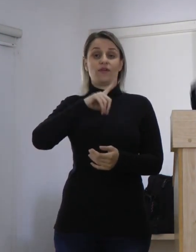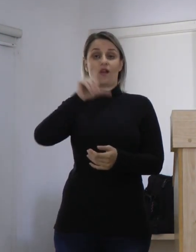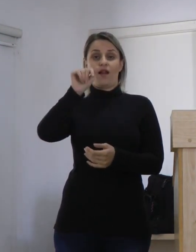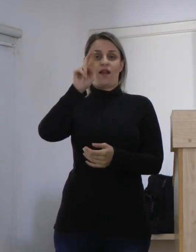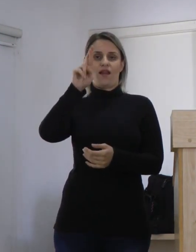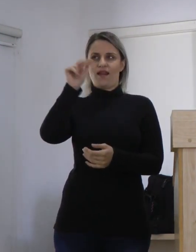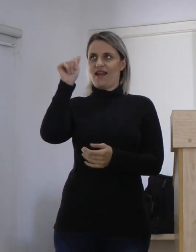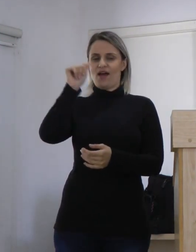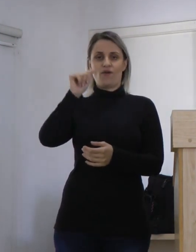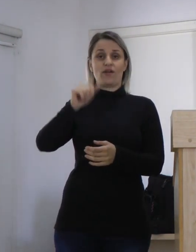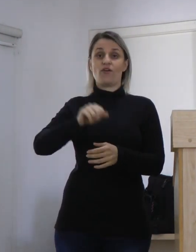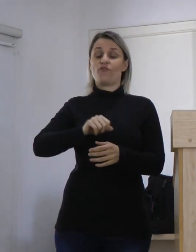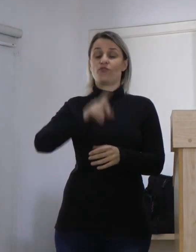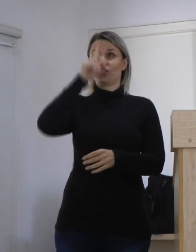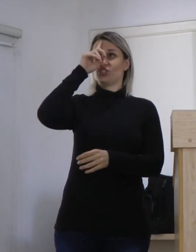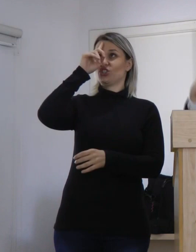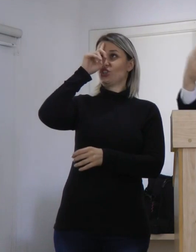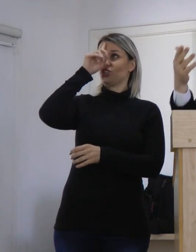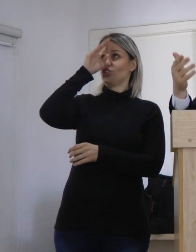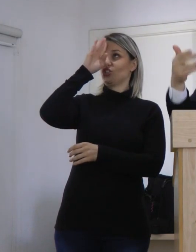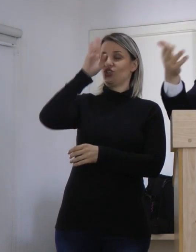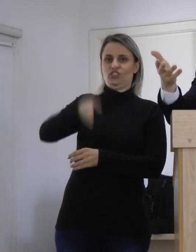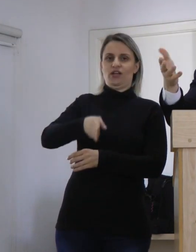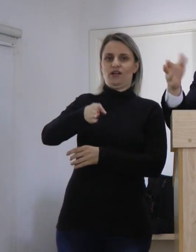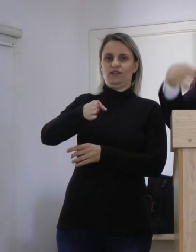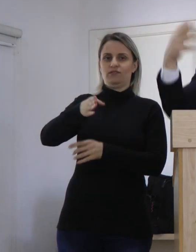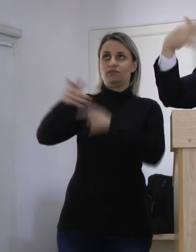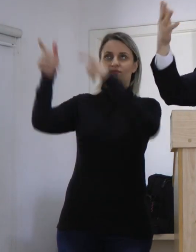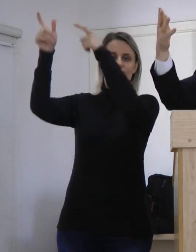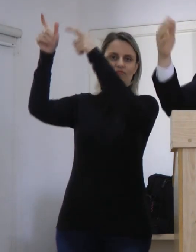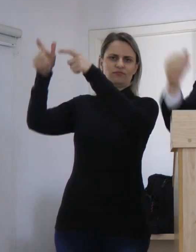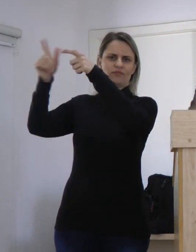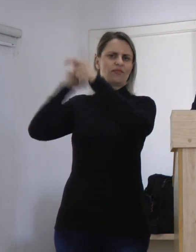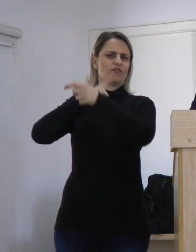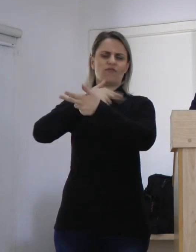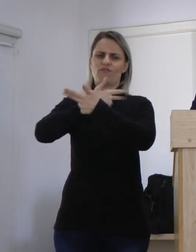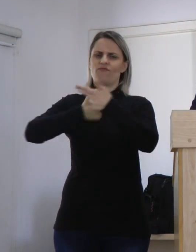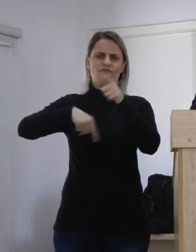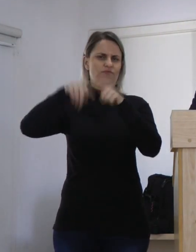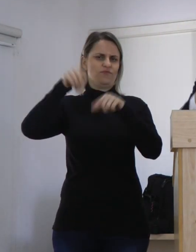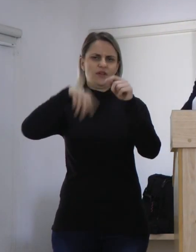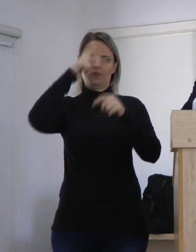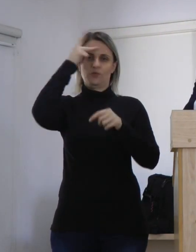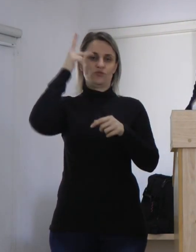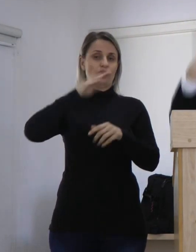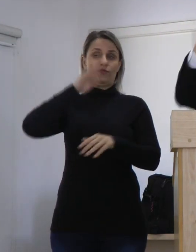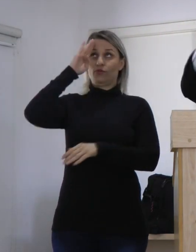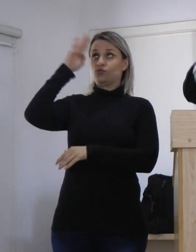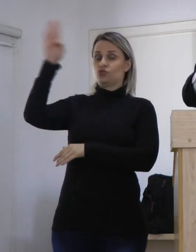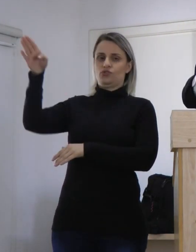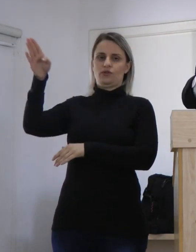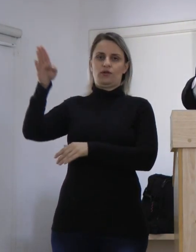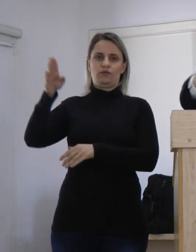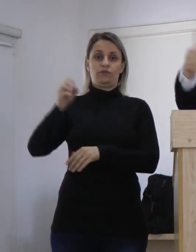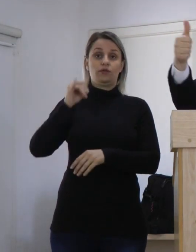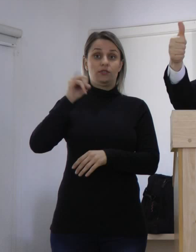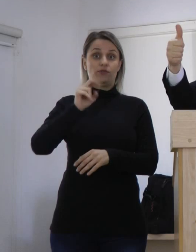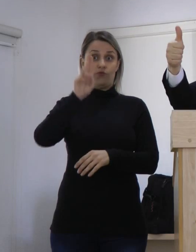umbral. Irmão Jacó, no livro Voltei, e muitos outros. Se a gente for lá, vai ser a